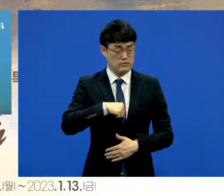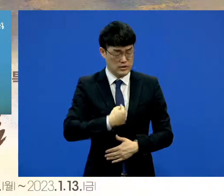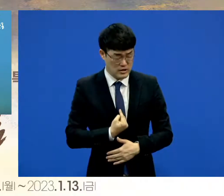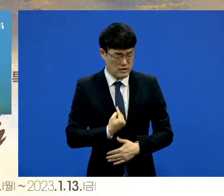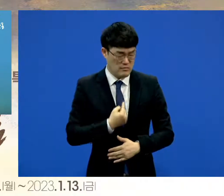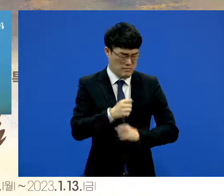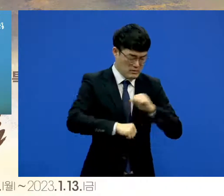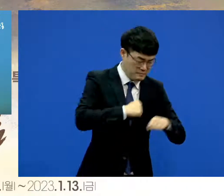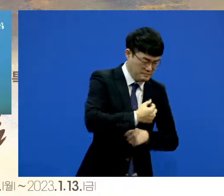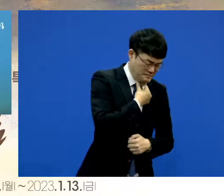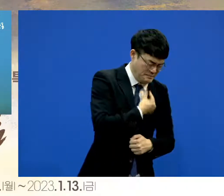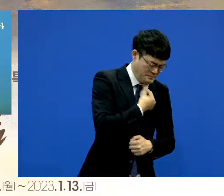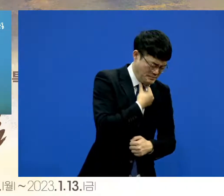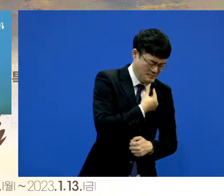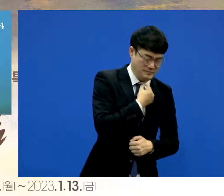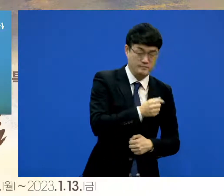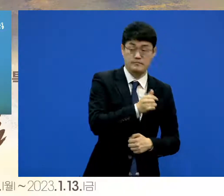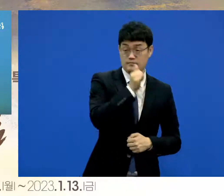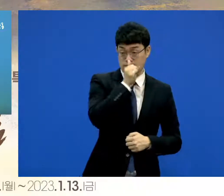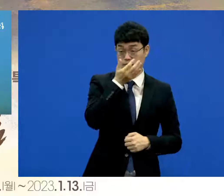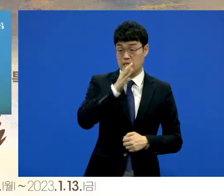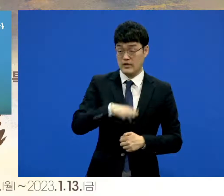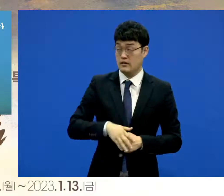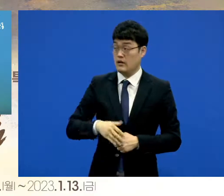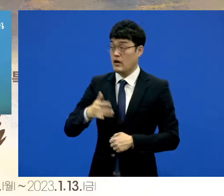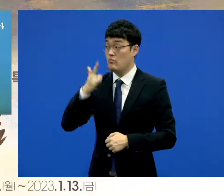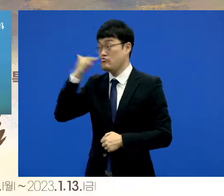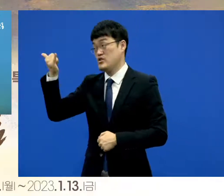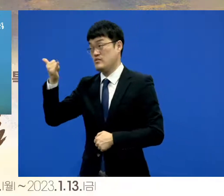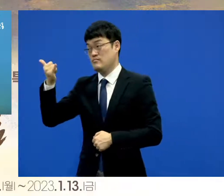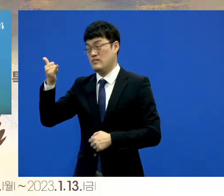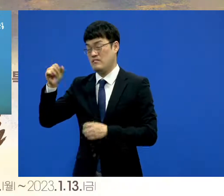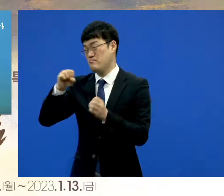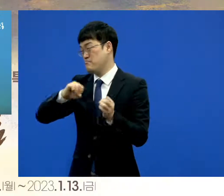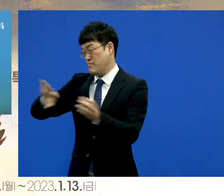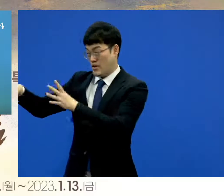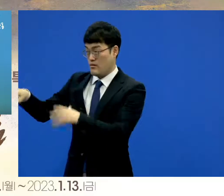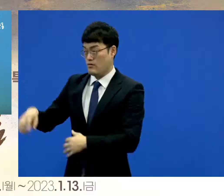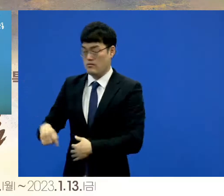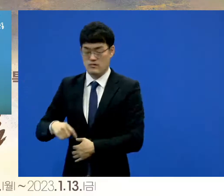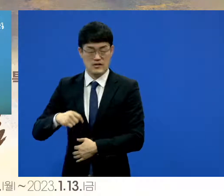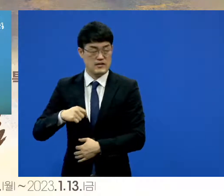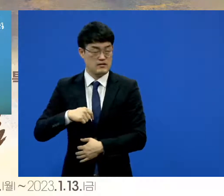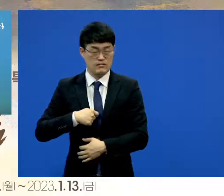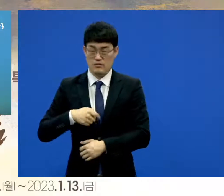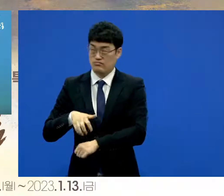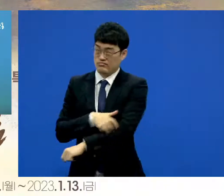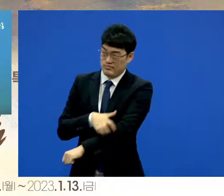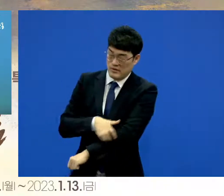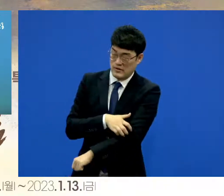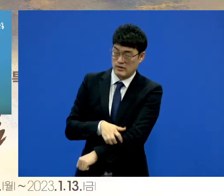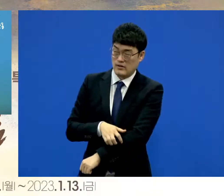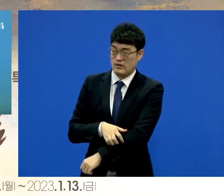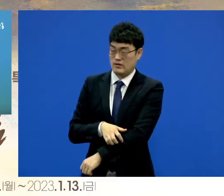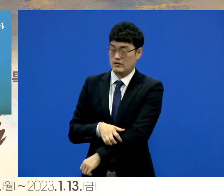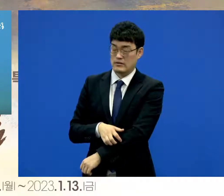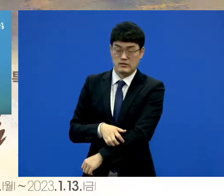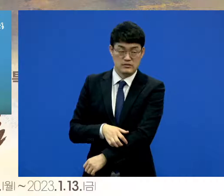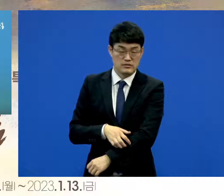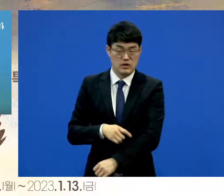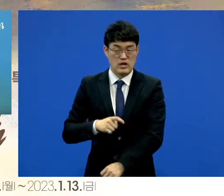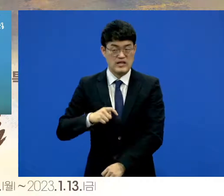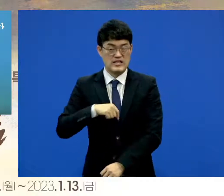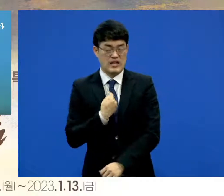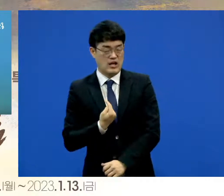근데 아버지를 떠난 자기만의 세상을 보는 거예요. 부모가 불편한 존재가 되는 거예요. 여러분, 사춘기